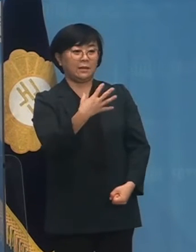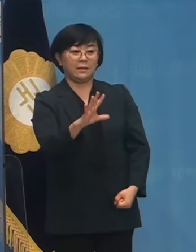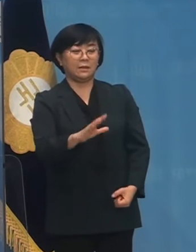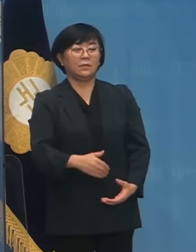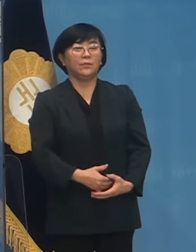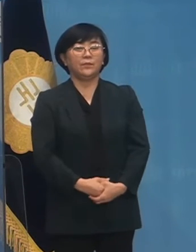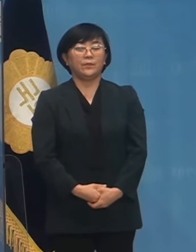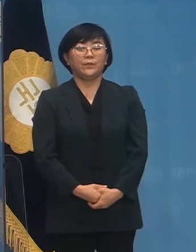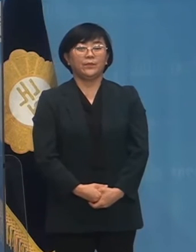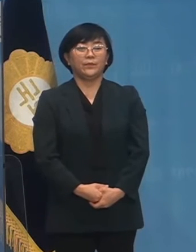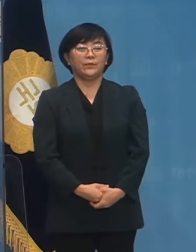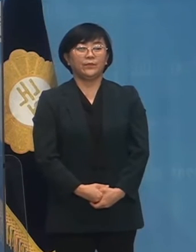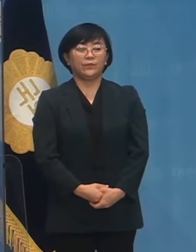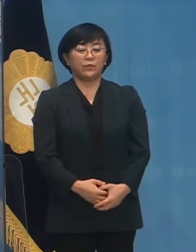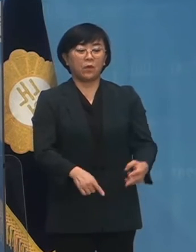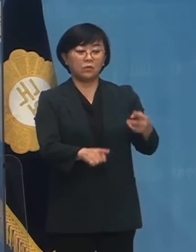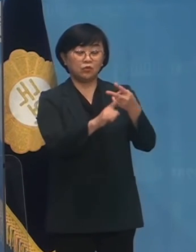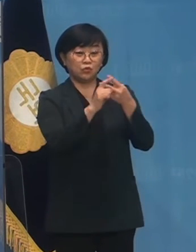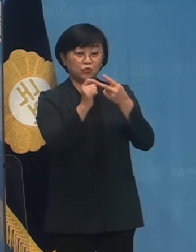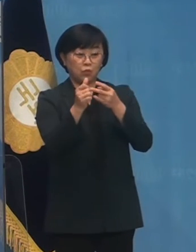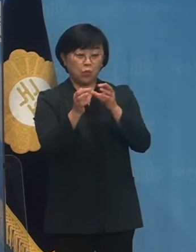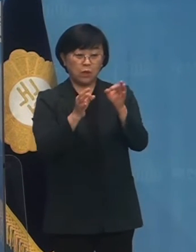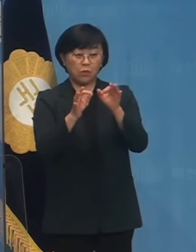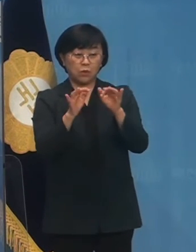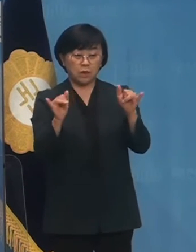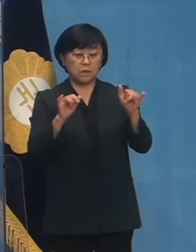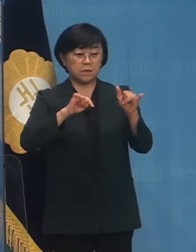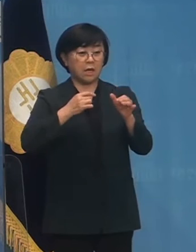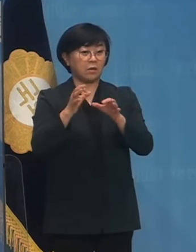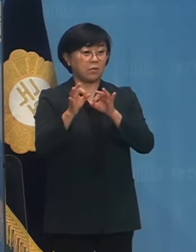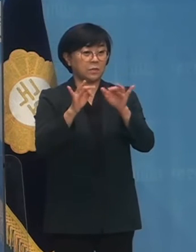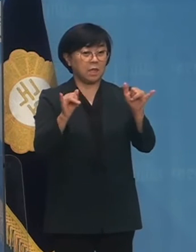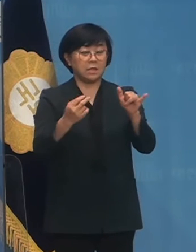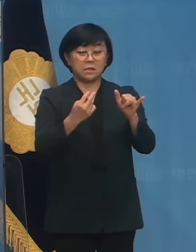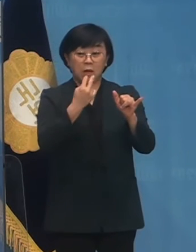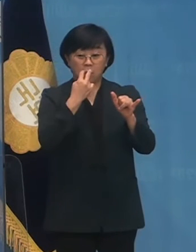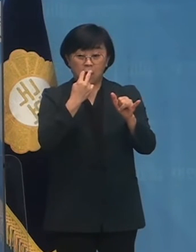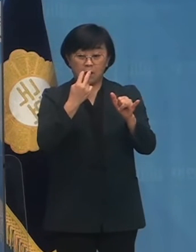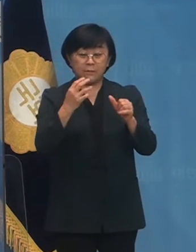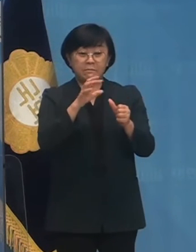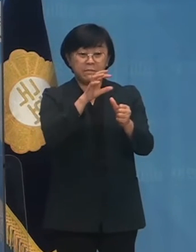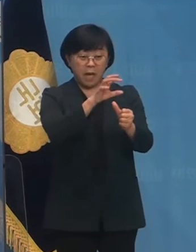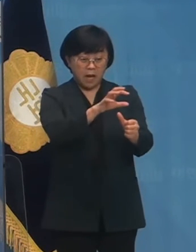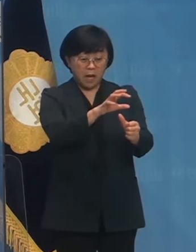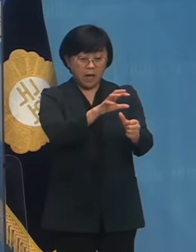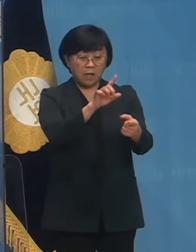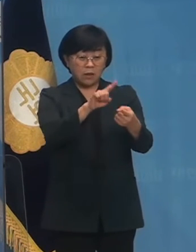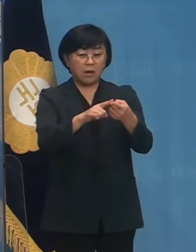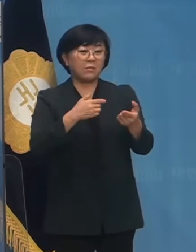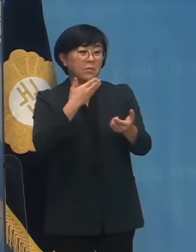묵묵무답입니다. 중소상공인 자영업자는 목숨줄을 내놓은 채